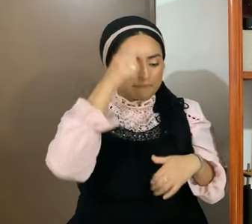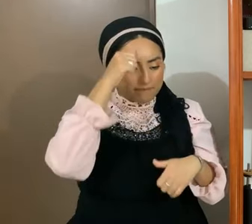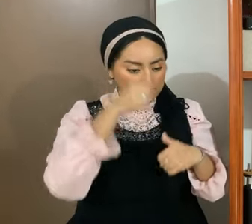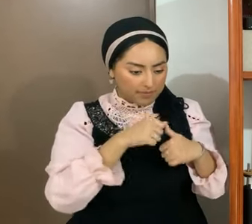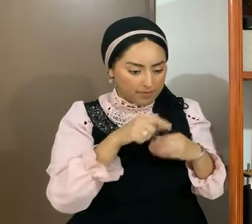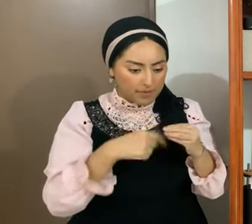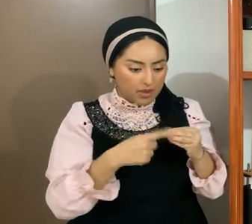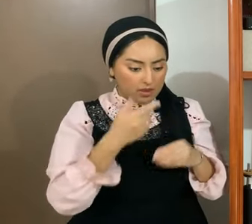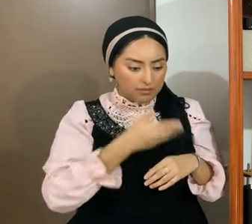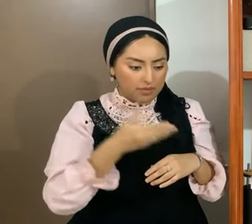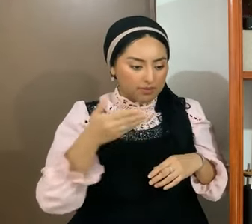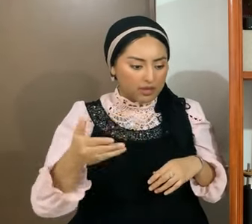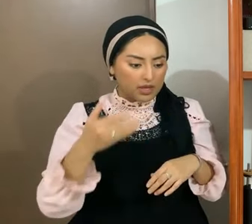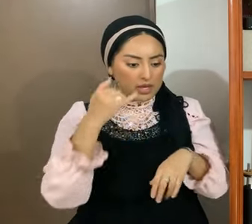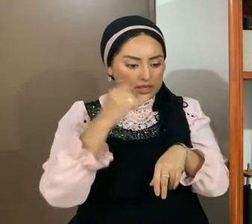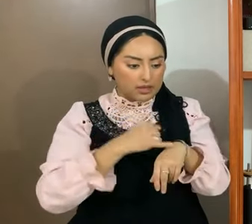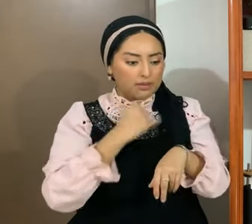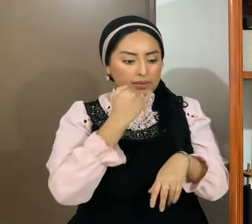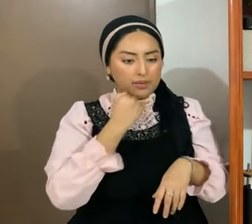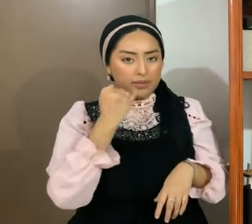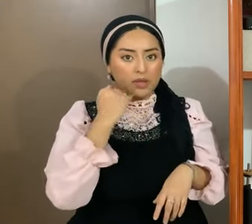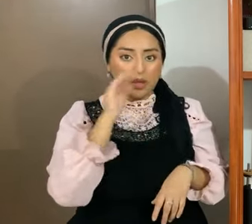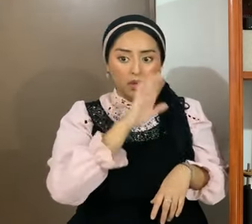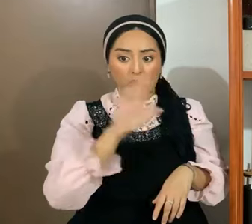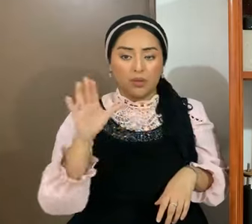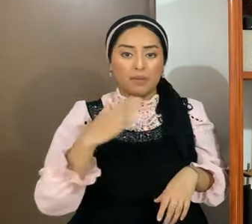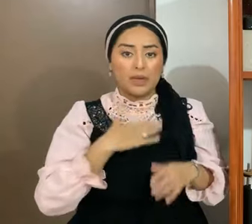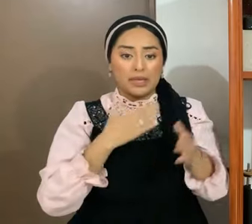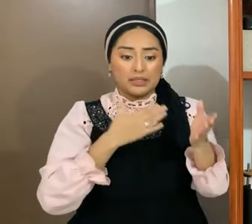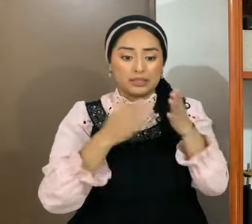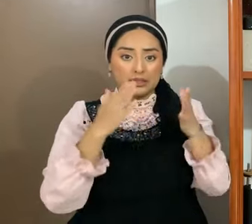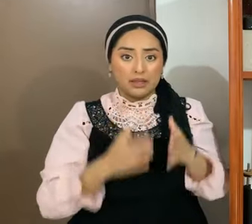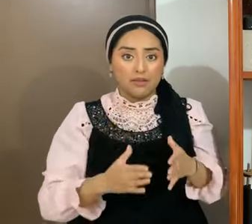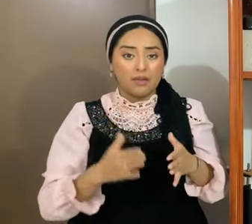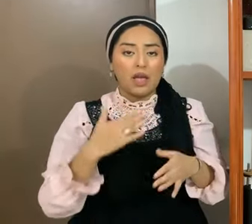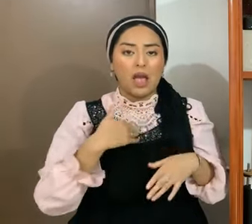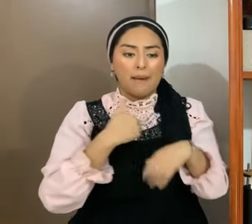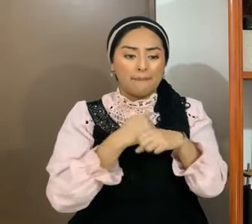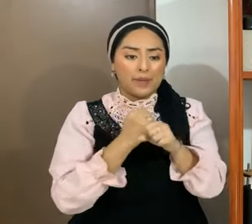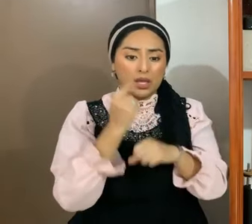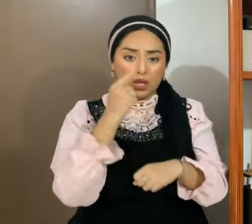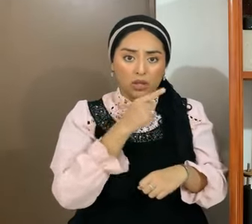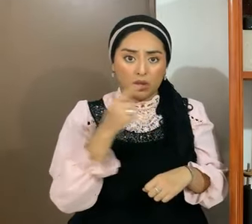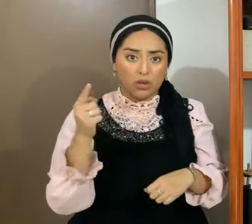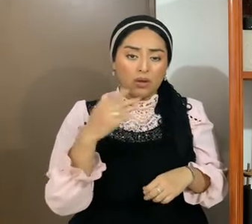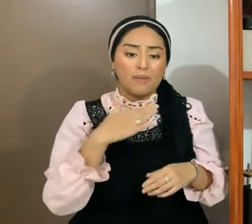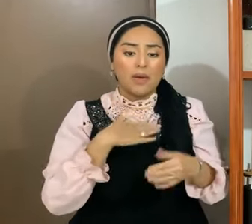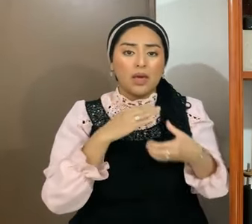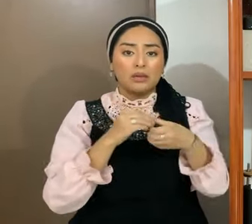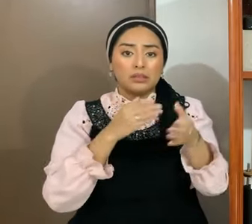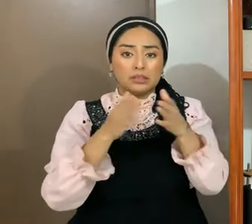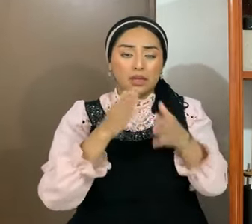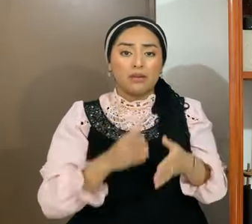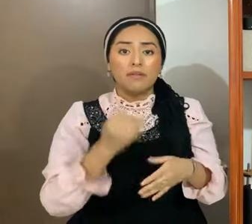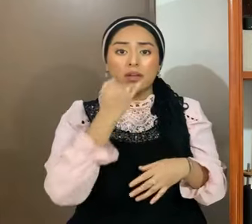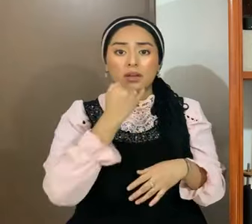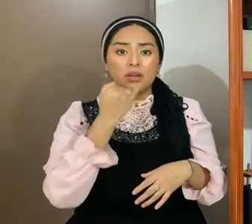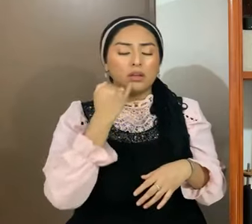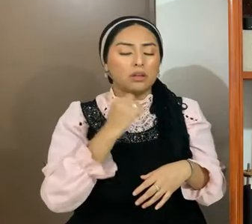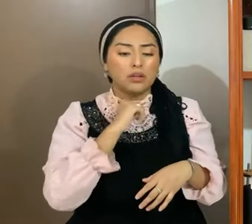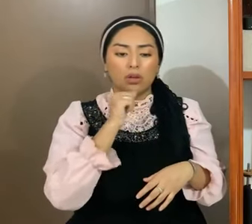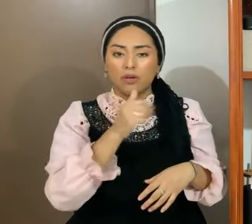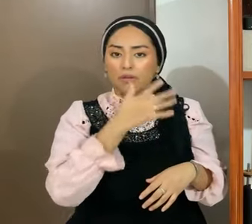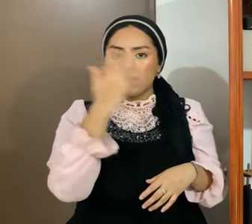estas cosas, oh Jacob e Israel, porque mi siervo eres. Yo te formé, Siervo mío eres tú, Israel, no